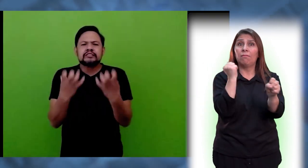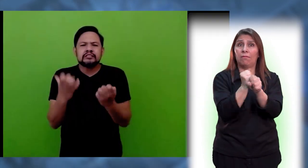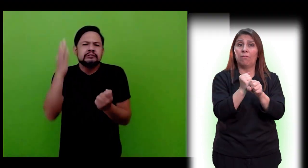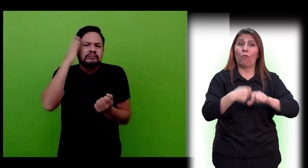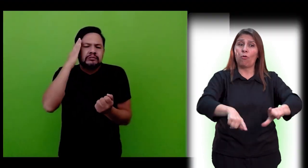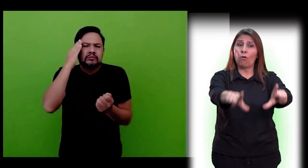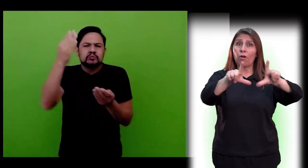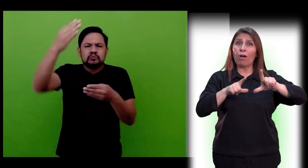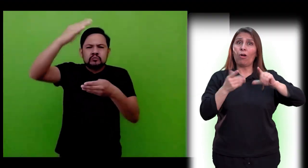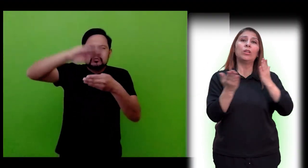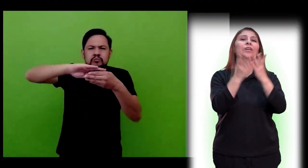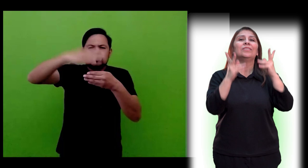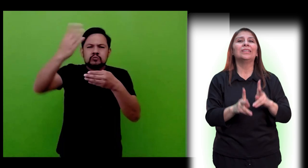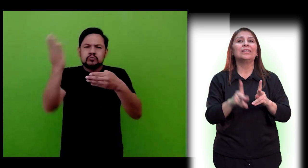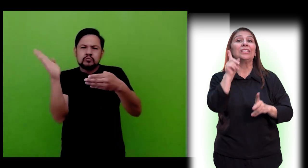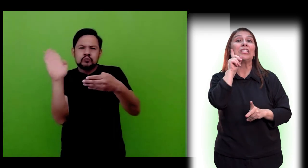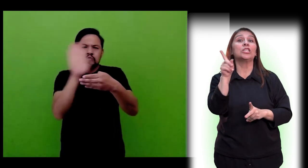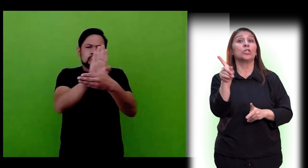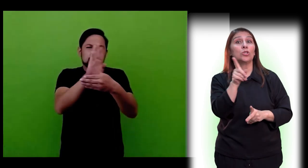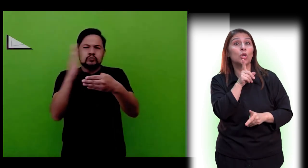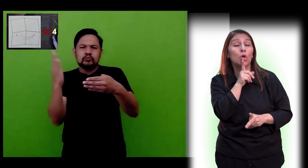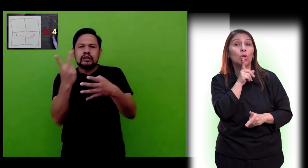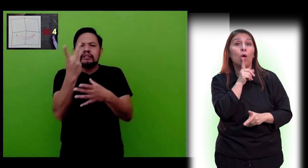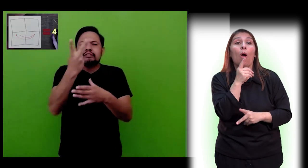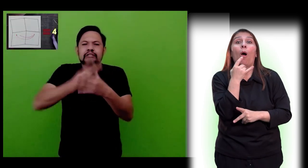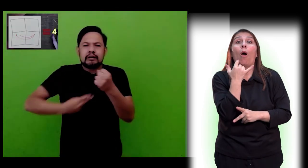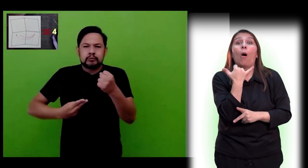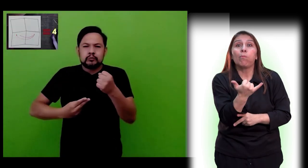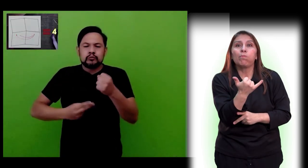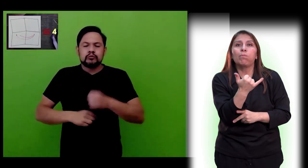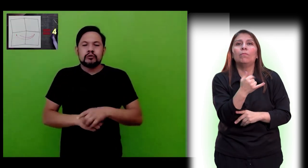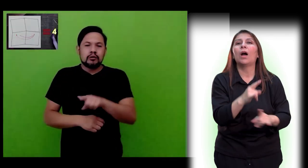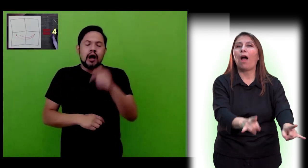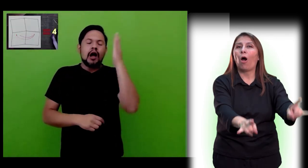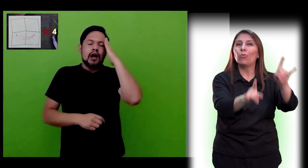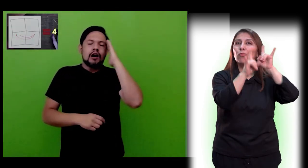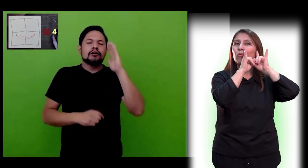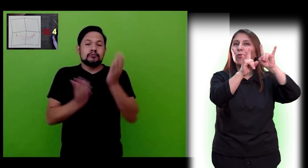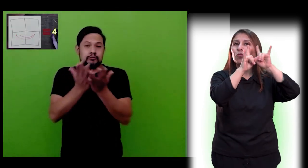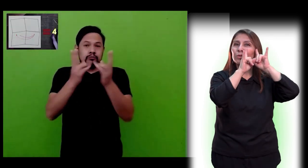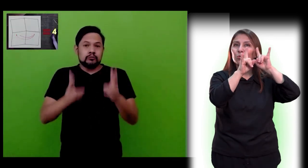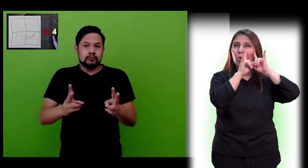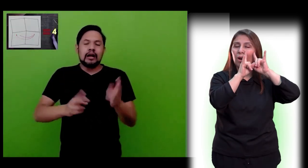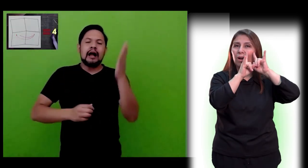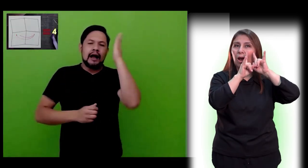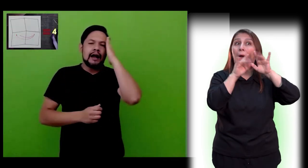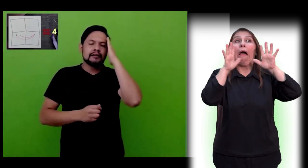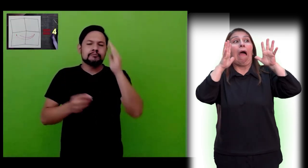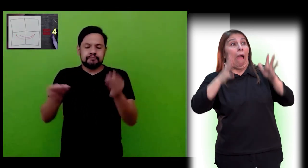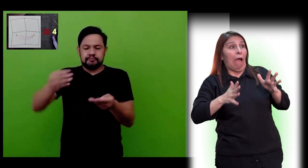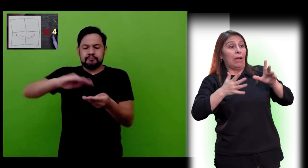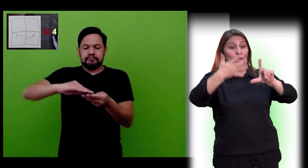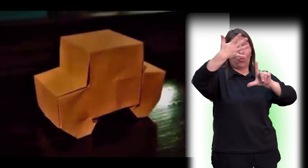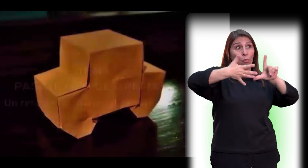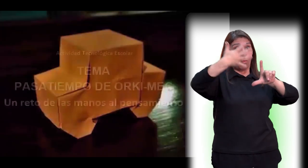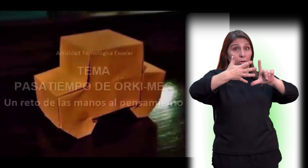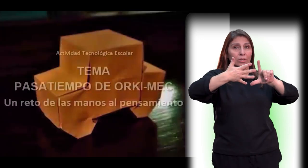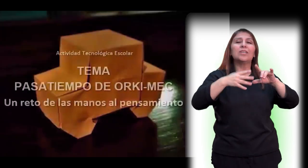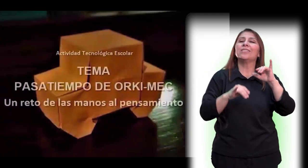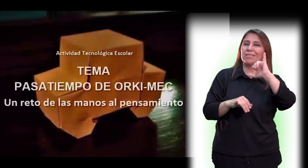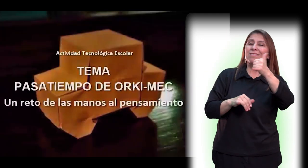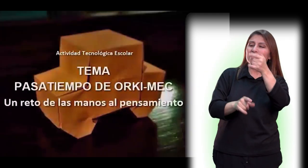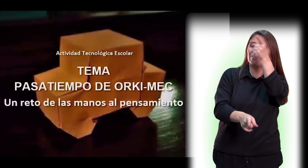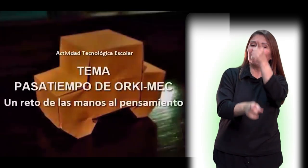jóvenes sean audiovisual. El texto del documento visual. Exacto, en un